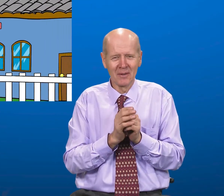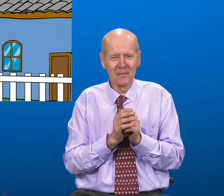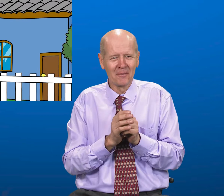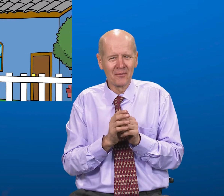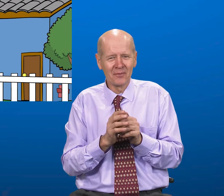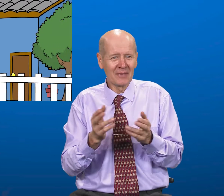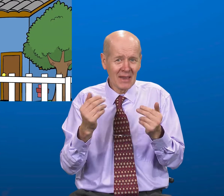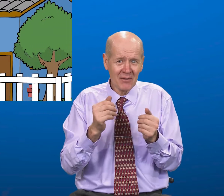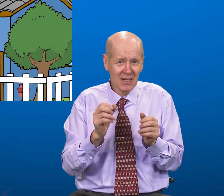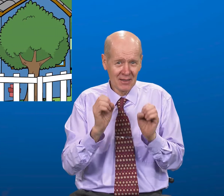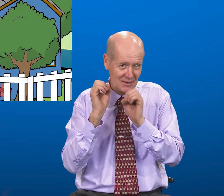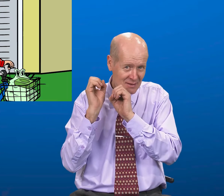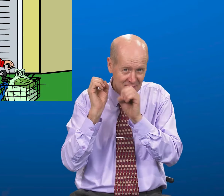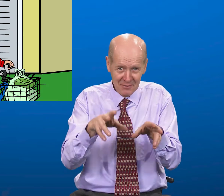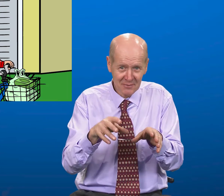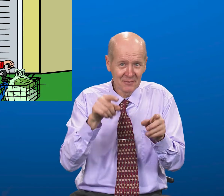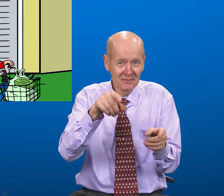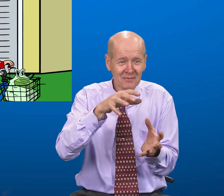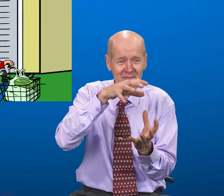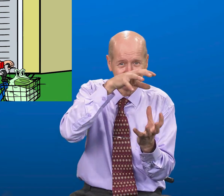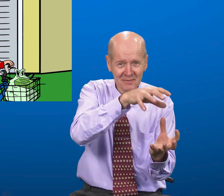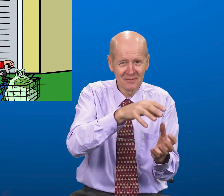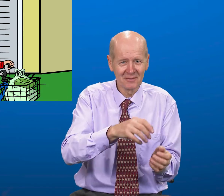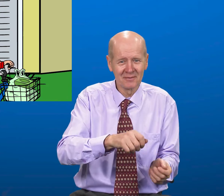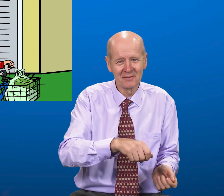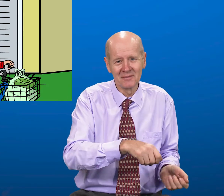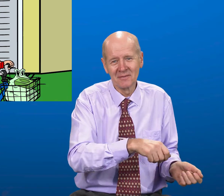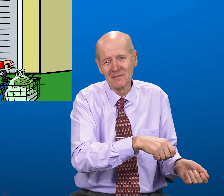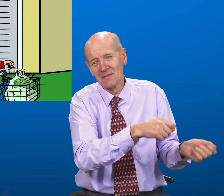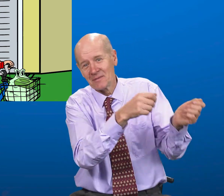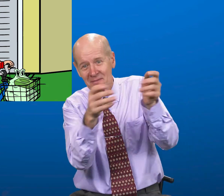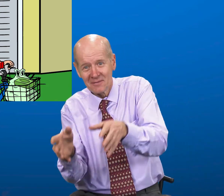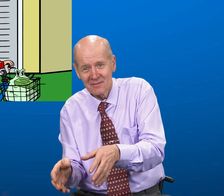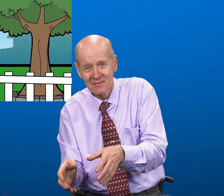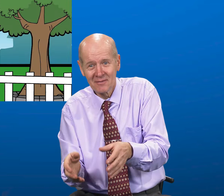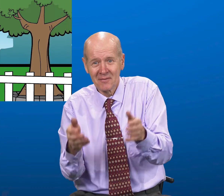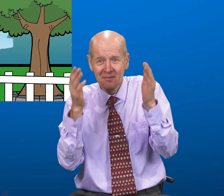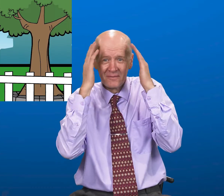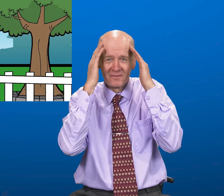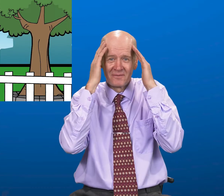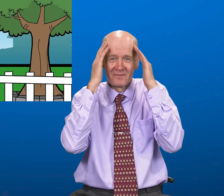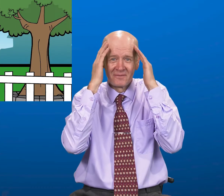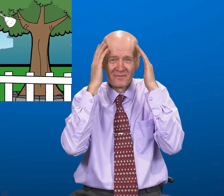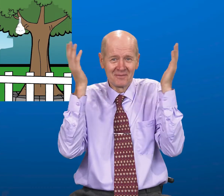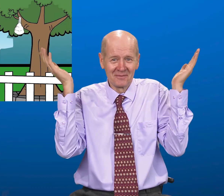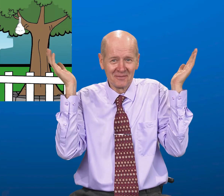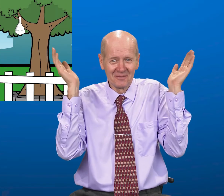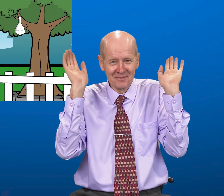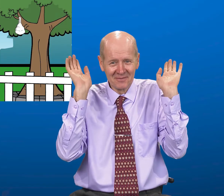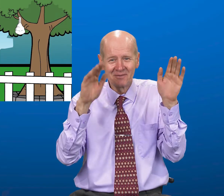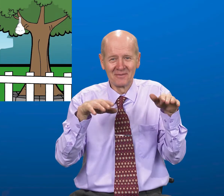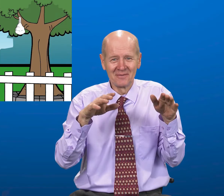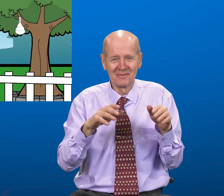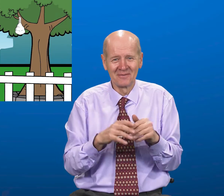засажен деревьями. «Сэм», — сказал он, — «брось свою сумку во двор». Сэм перебросил сумку через забор, и она